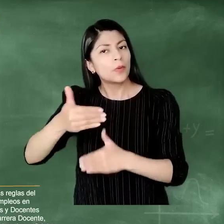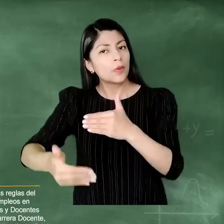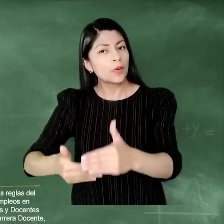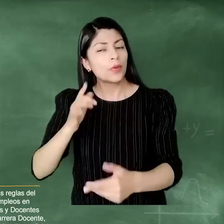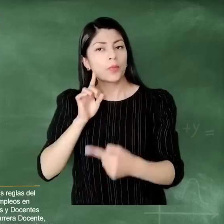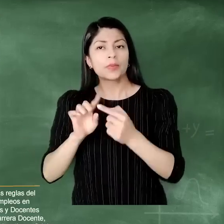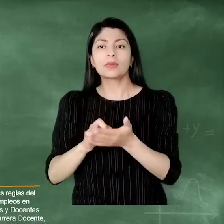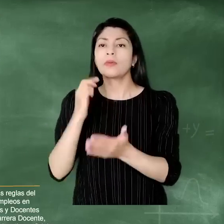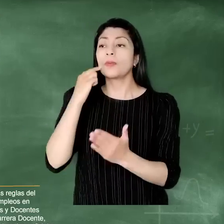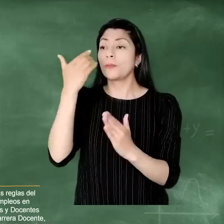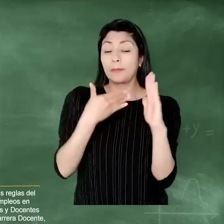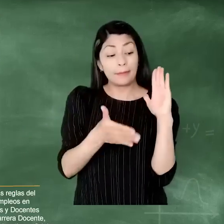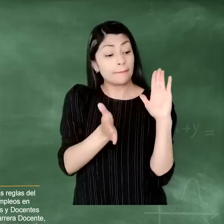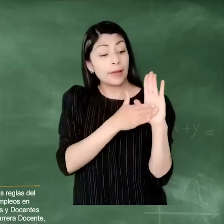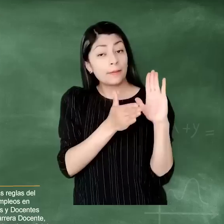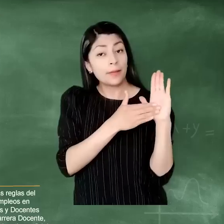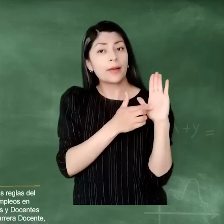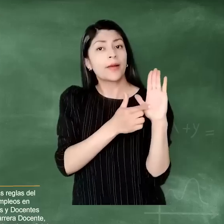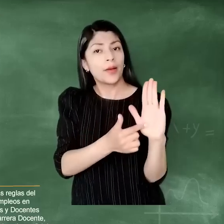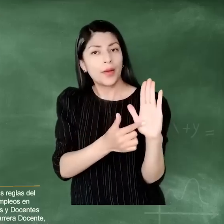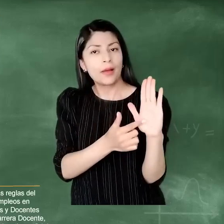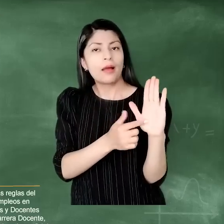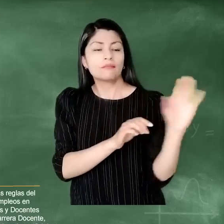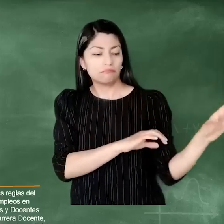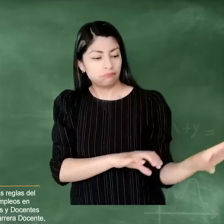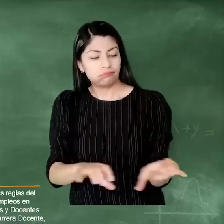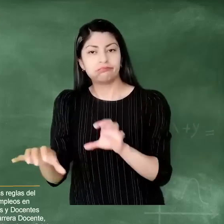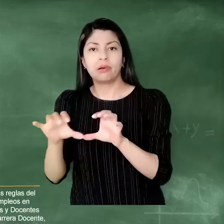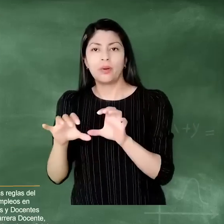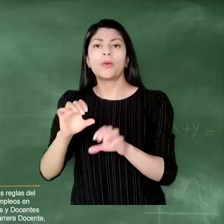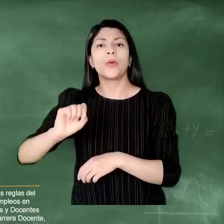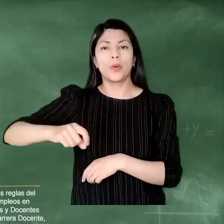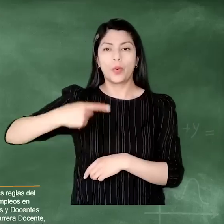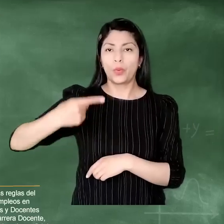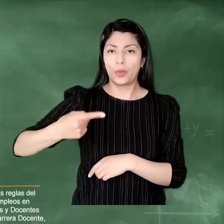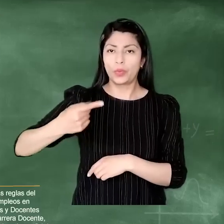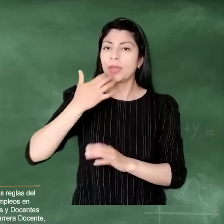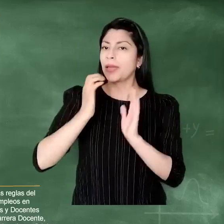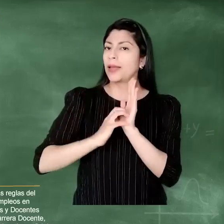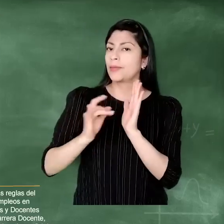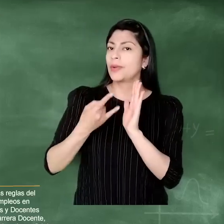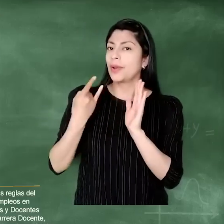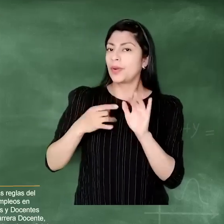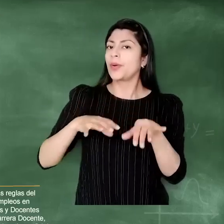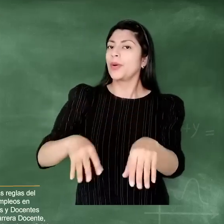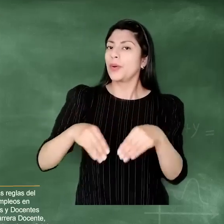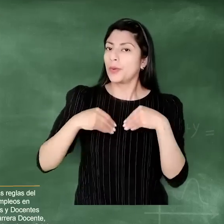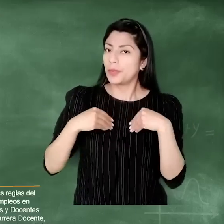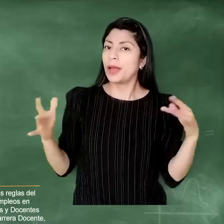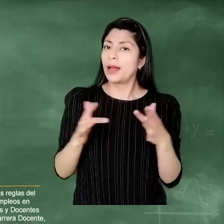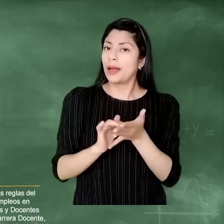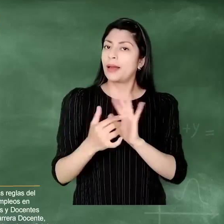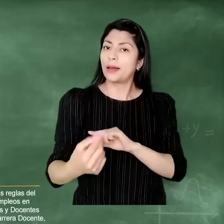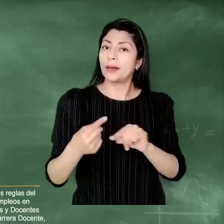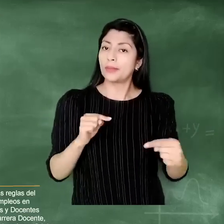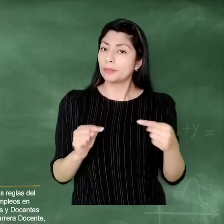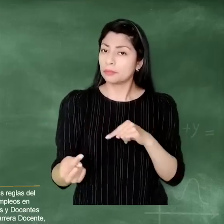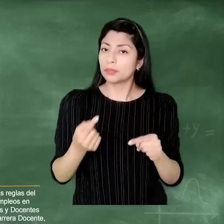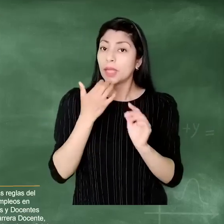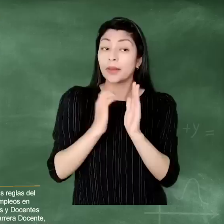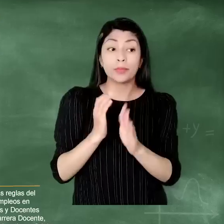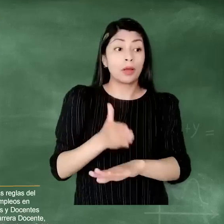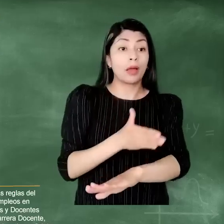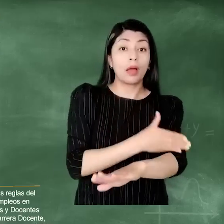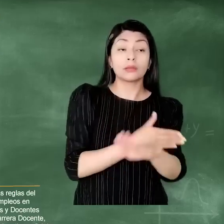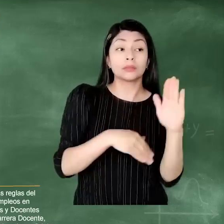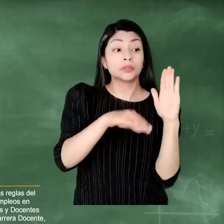debido proceso, se haya comprobado cualquiera de los siguientes hechos. 1. Haber sido admitidas al concurso